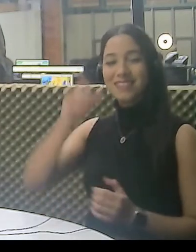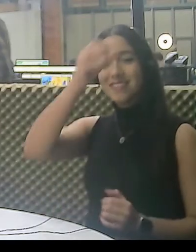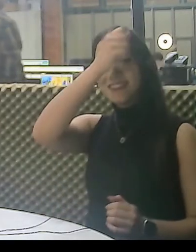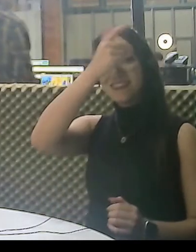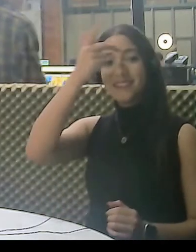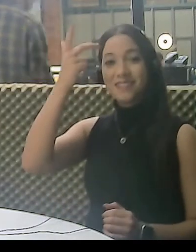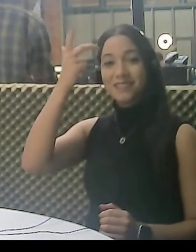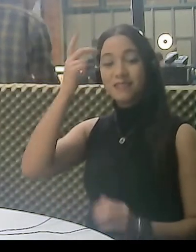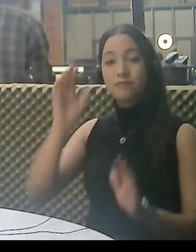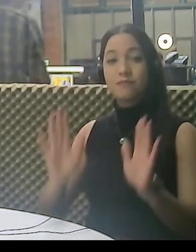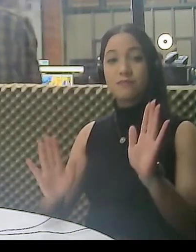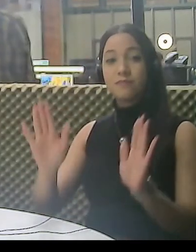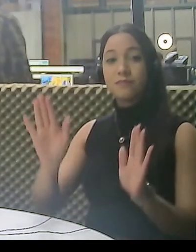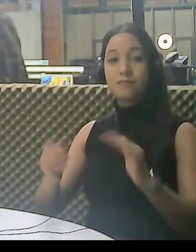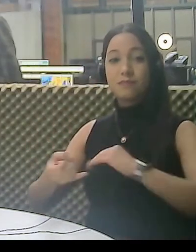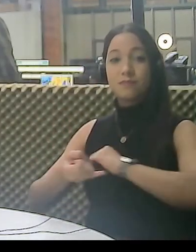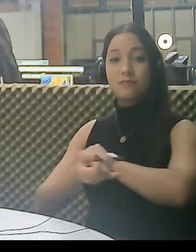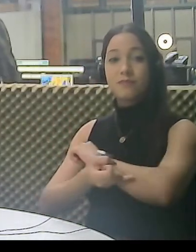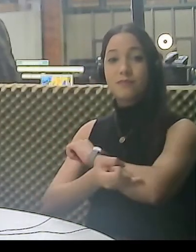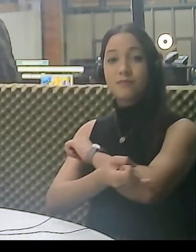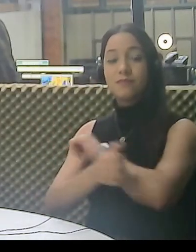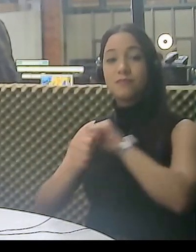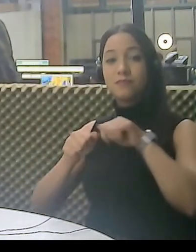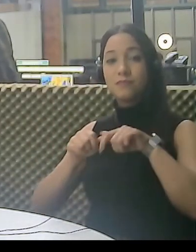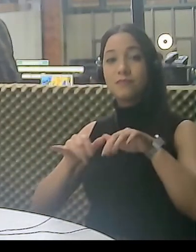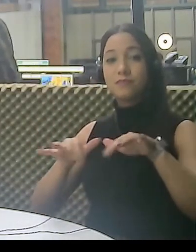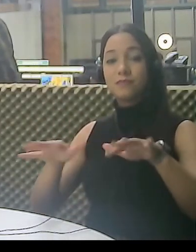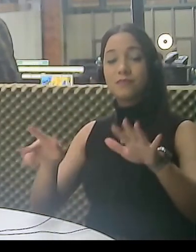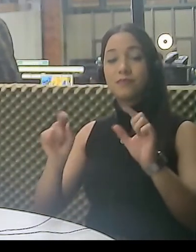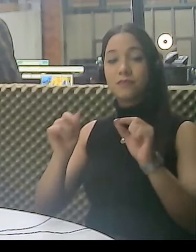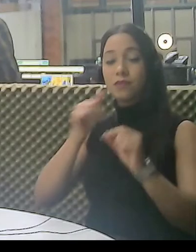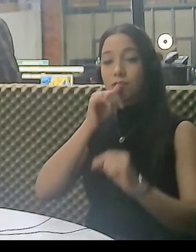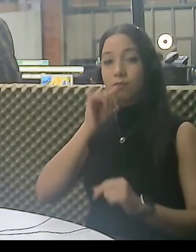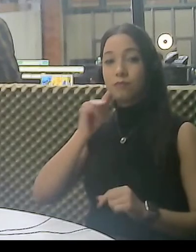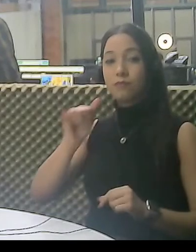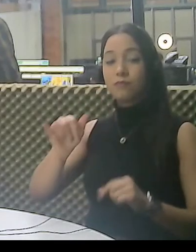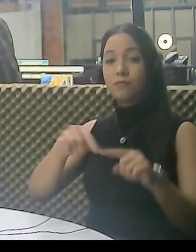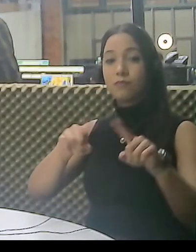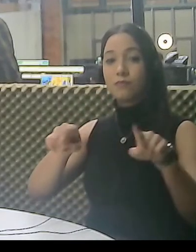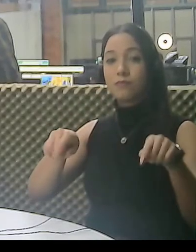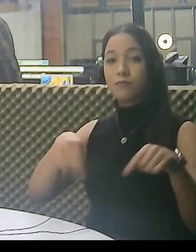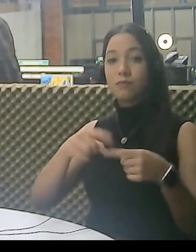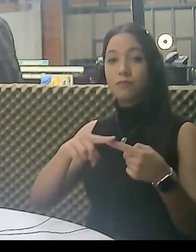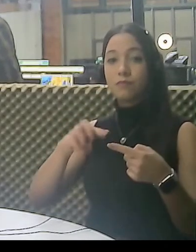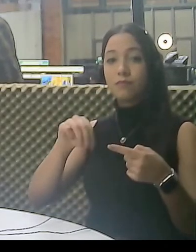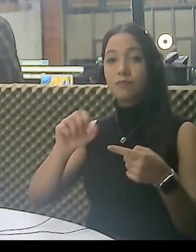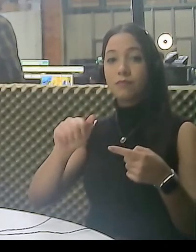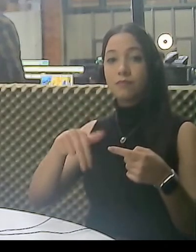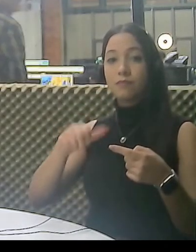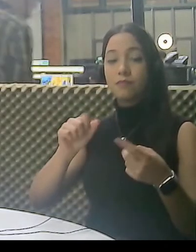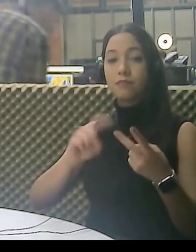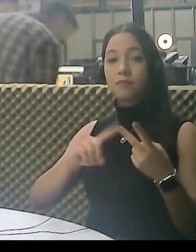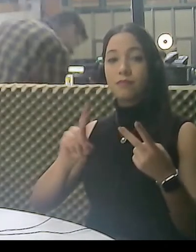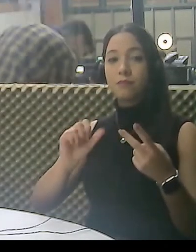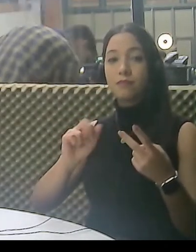Prefeitura vai licitar infraestrutura de distribuição de energia elétrica para os loteamentos Maná e Zaire